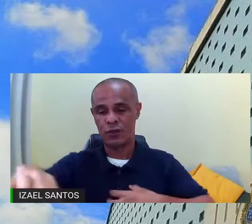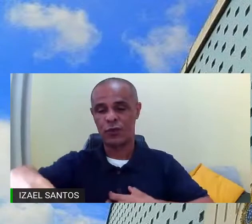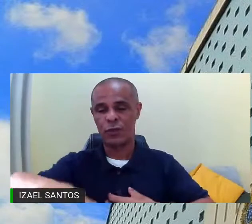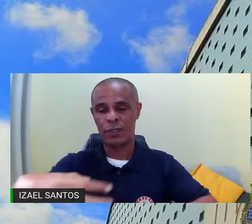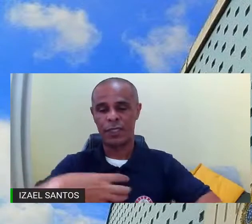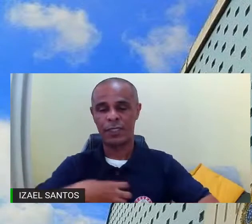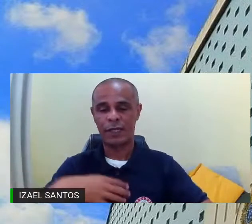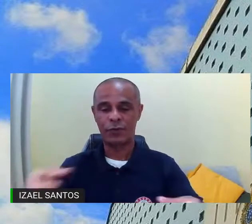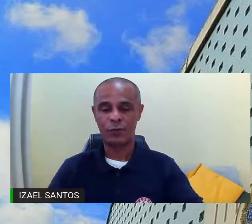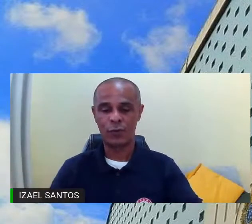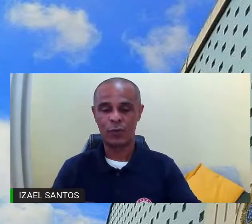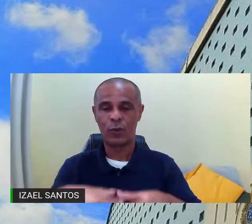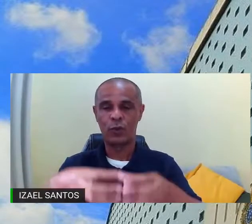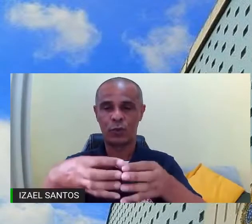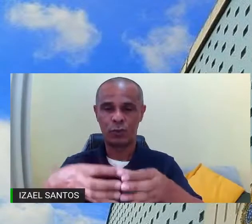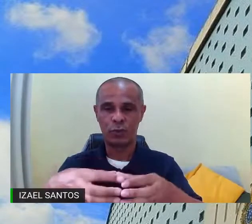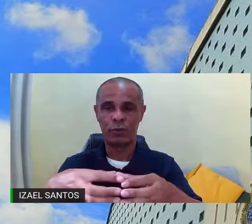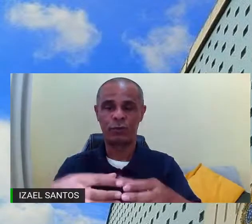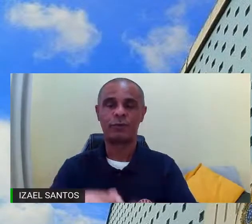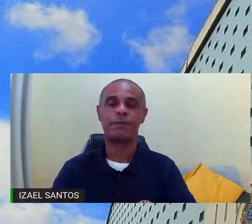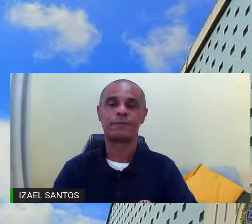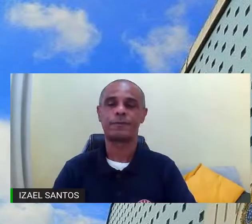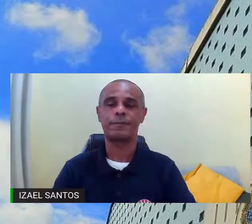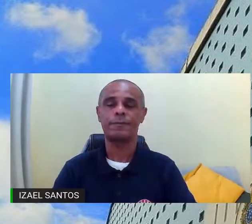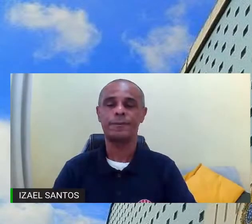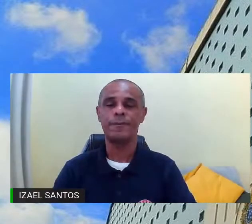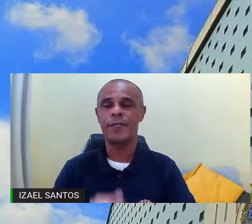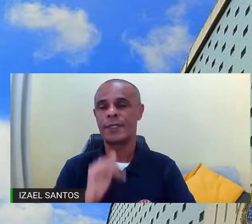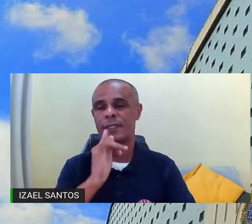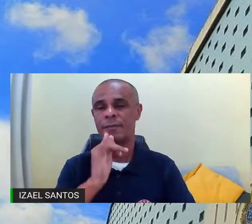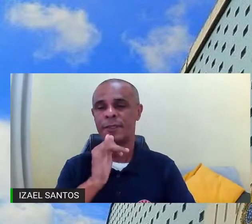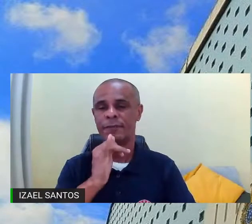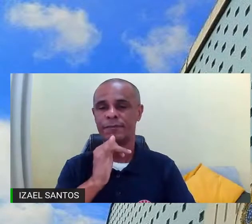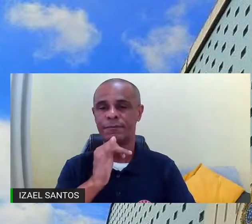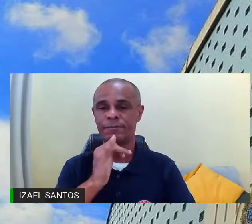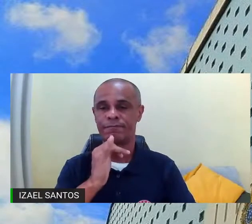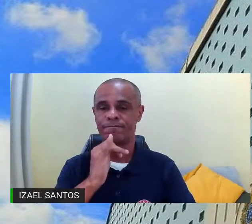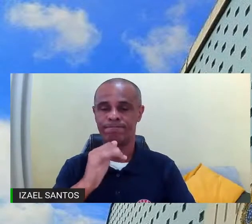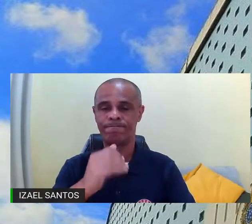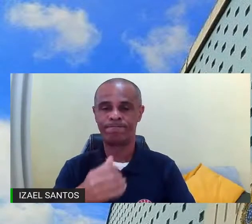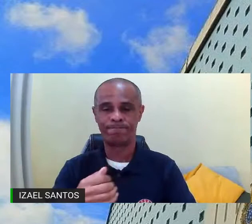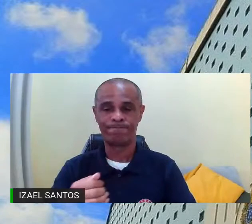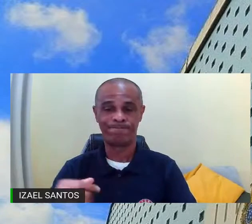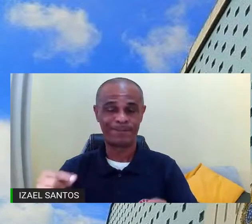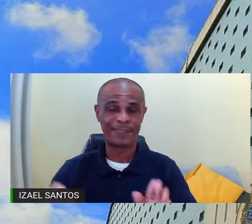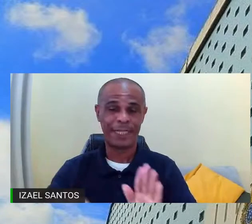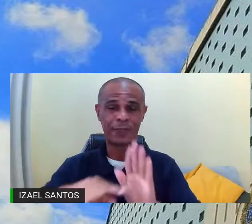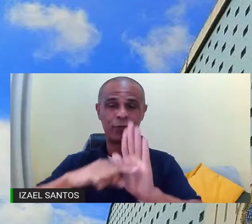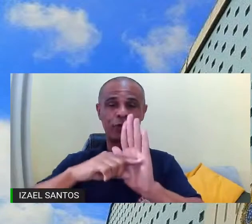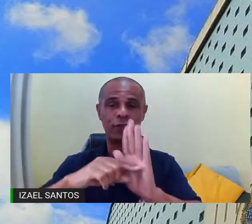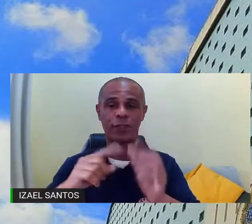atuante, é negacionista no sentido da convivência e no